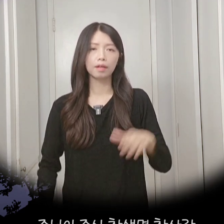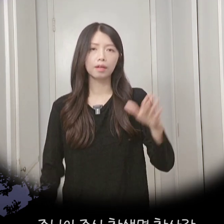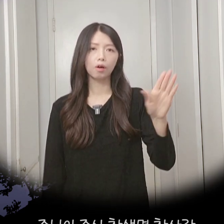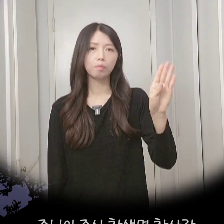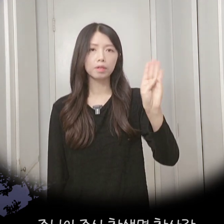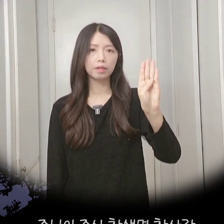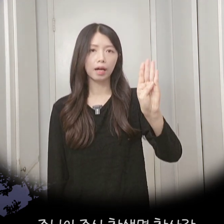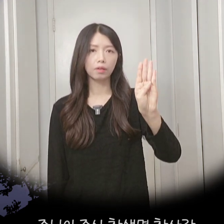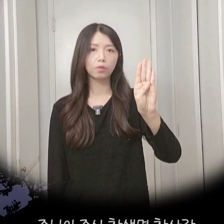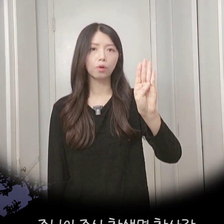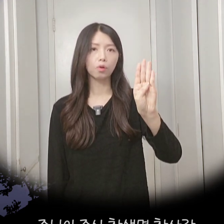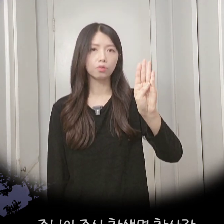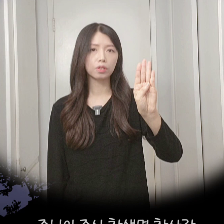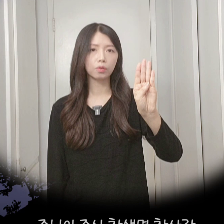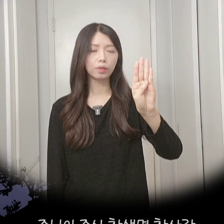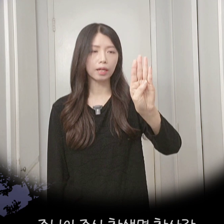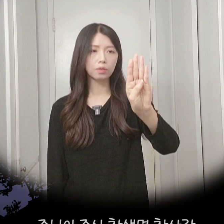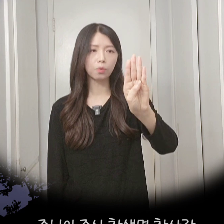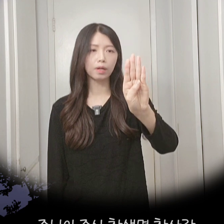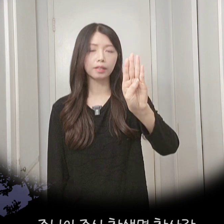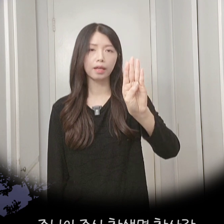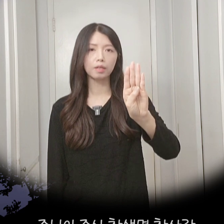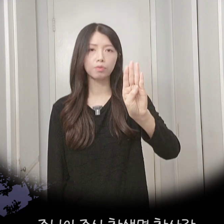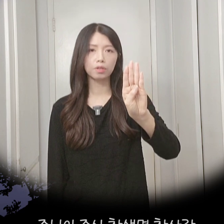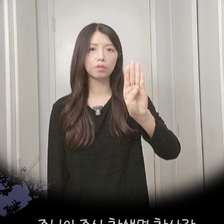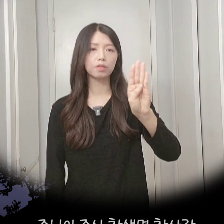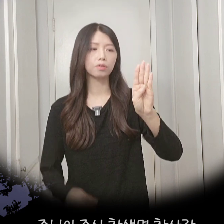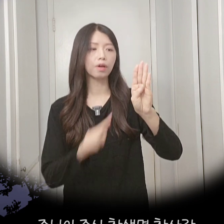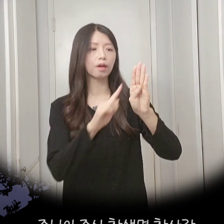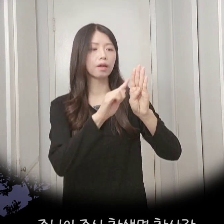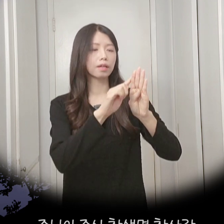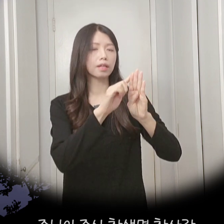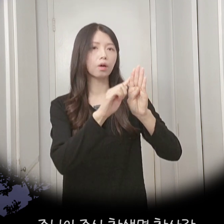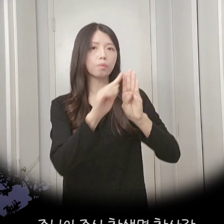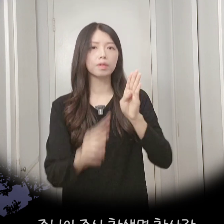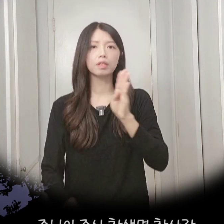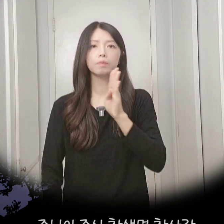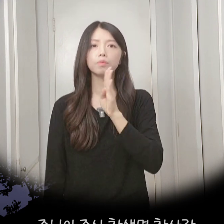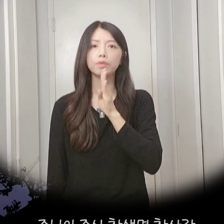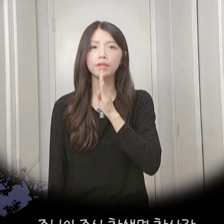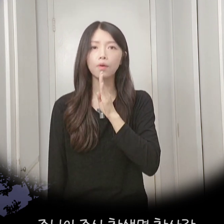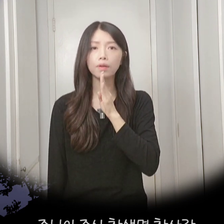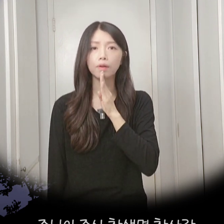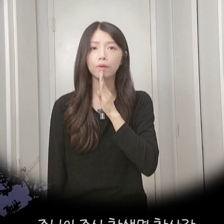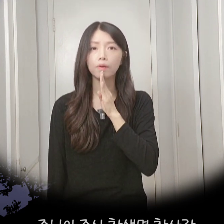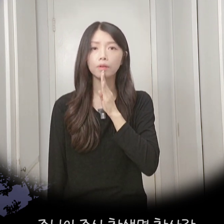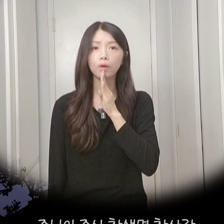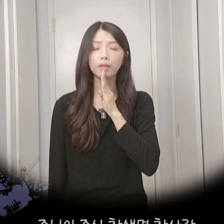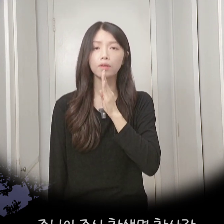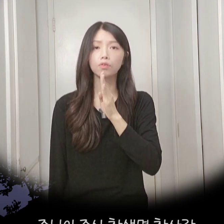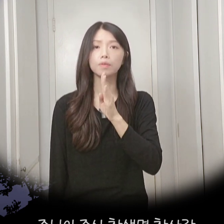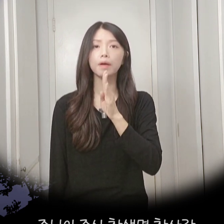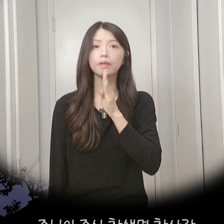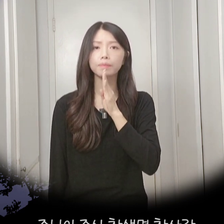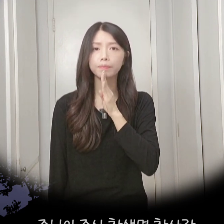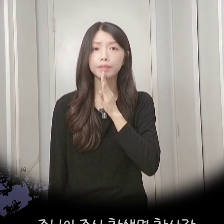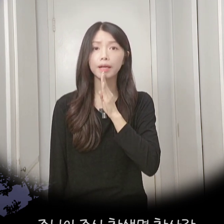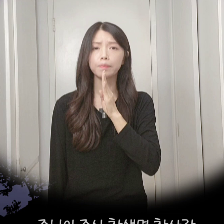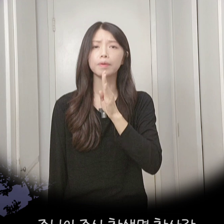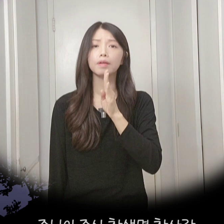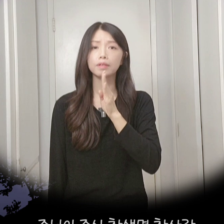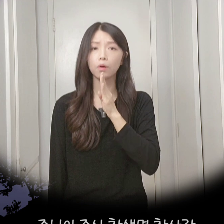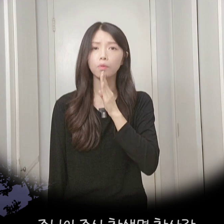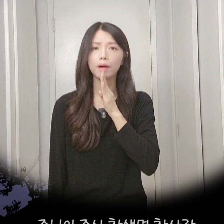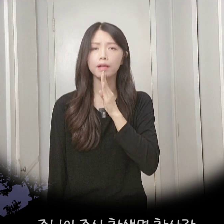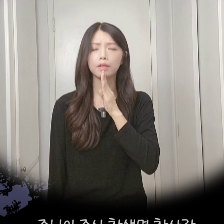수어는 엄지를 안으로 넣어주시고 다른 손가락 4개는 붙여주시고요. 이 검지는 부분을 세워서 턱에 대주시면